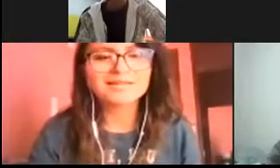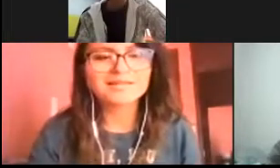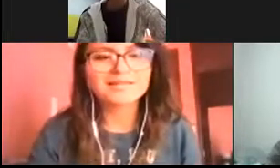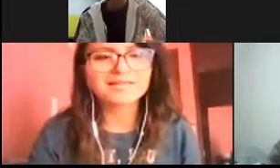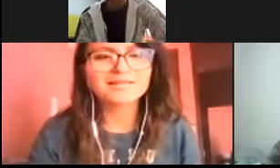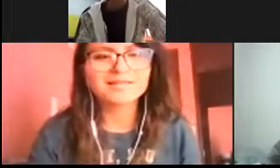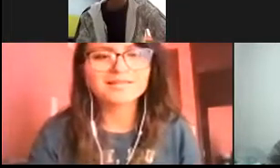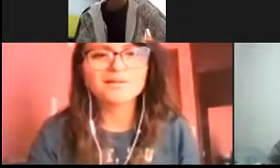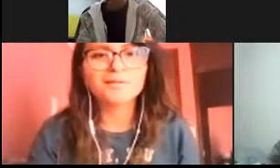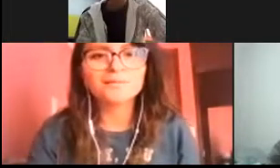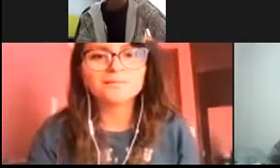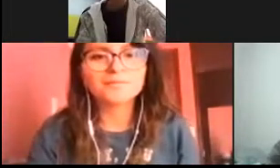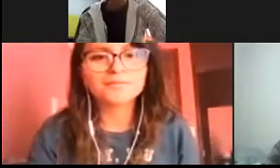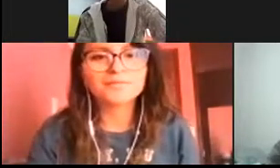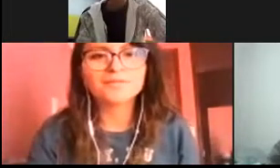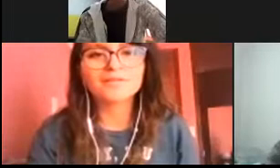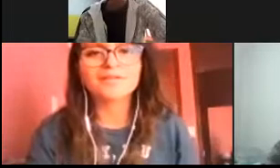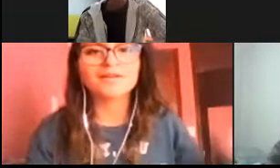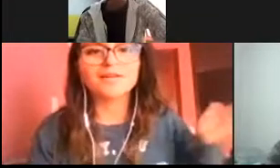Se le movió de la cámara.